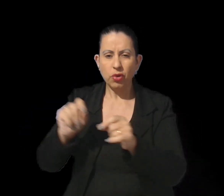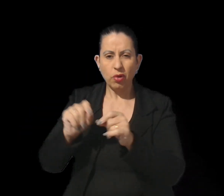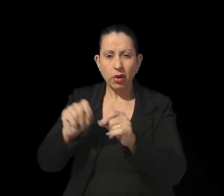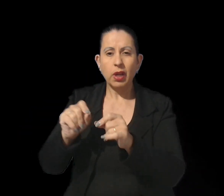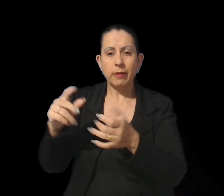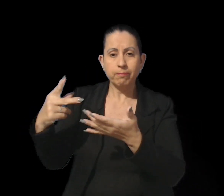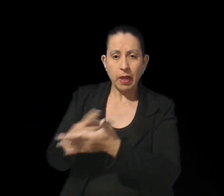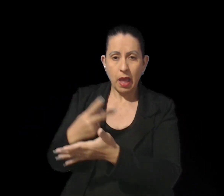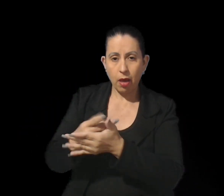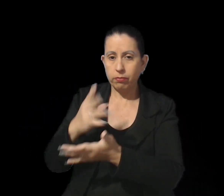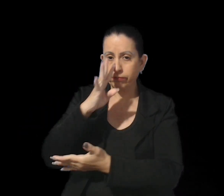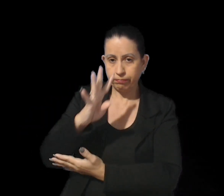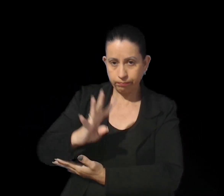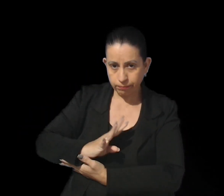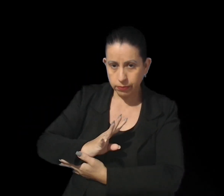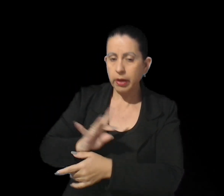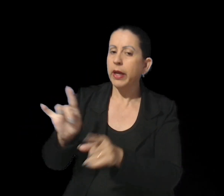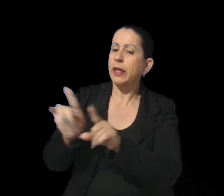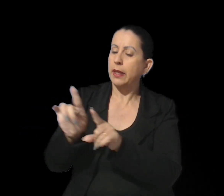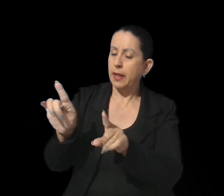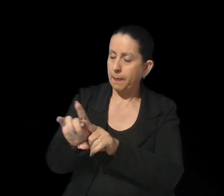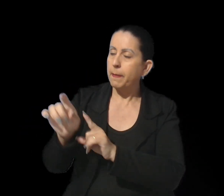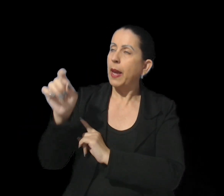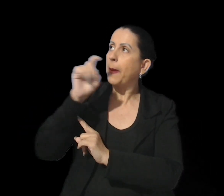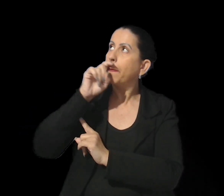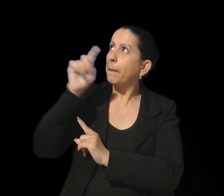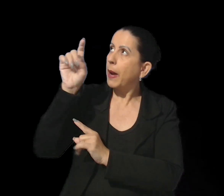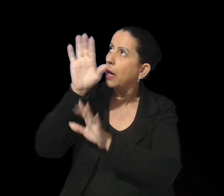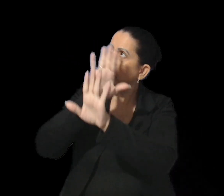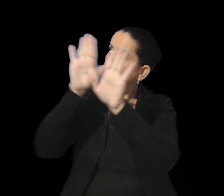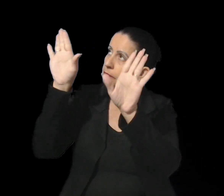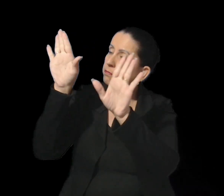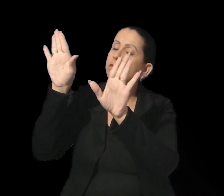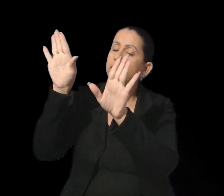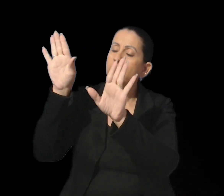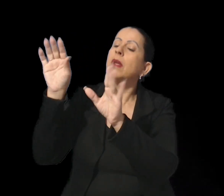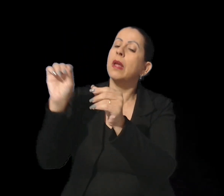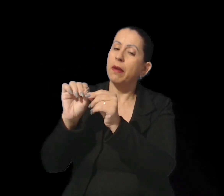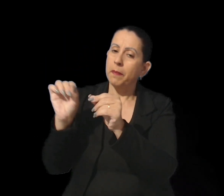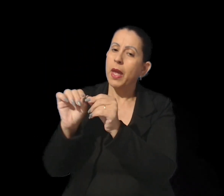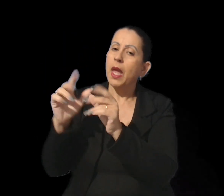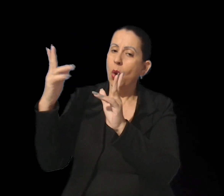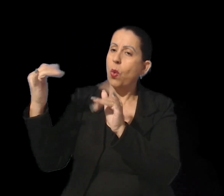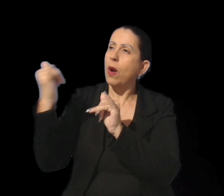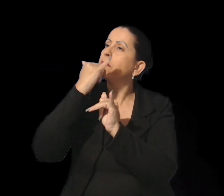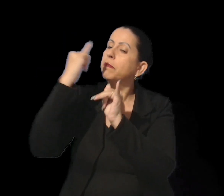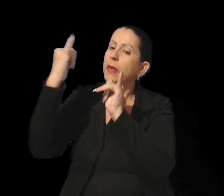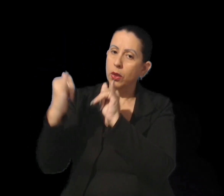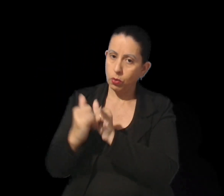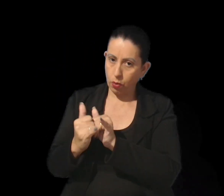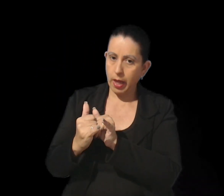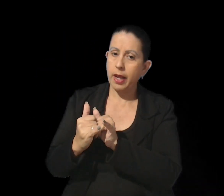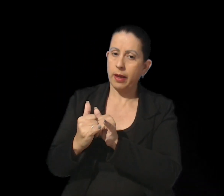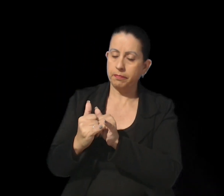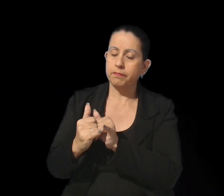contra vós, também vosso Pai Celestial vos perdoará os pecados. Mas, se